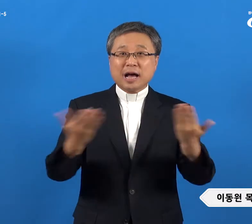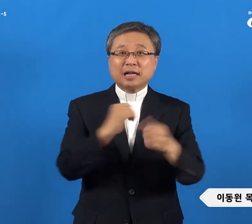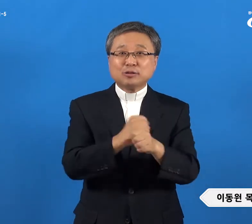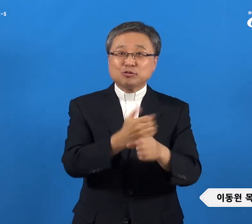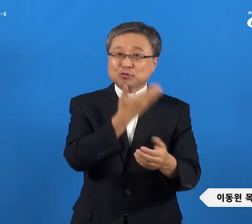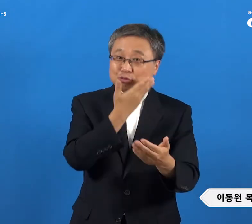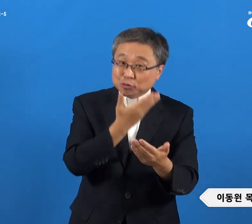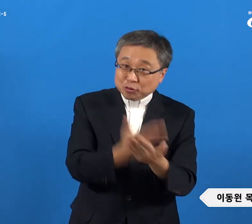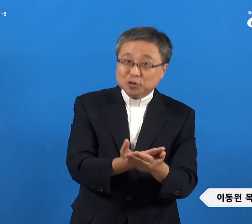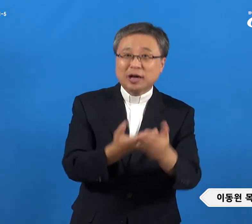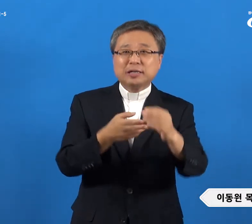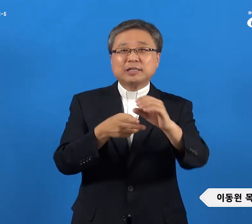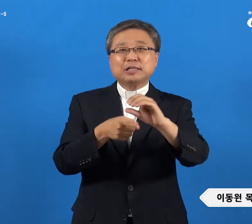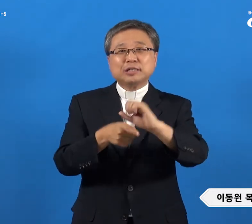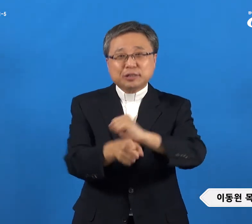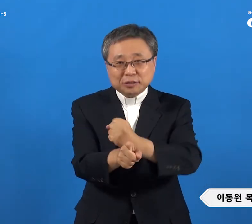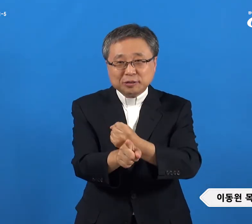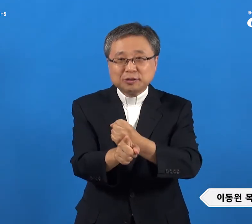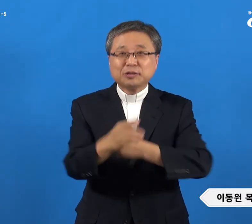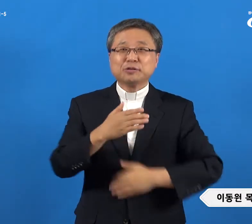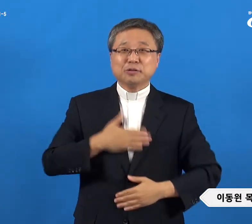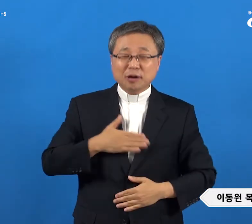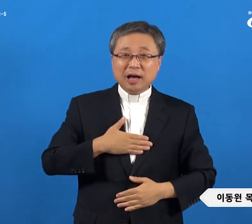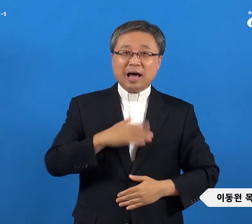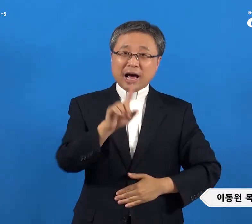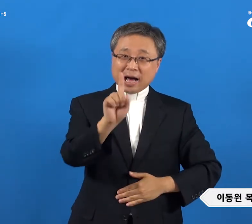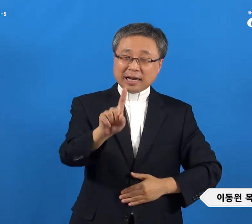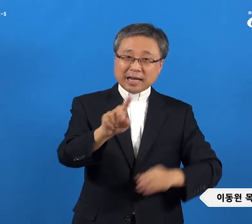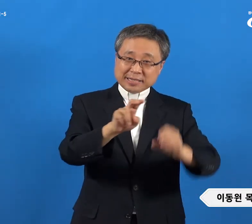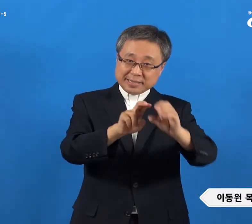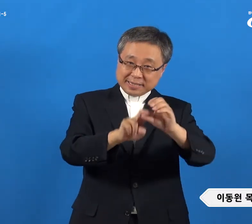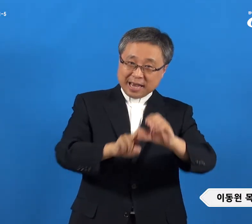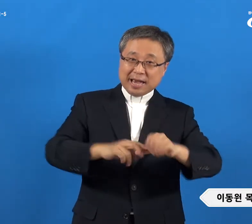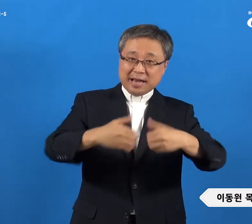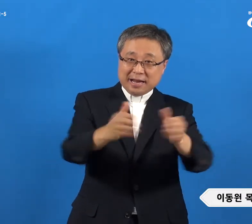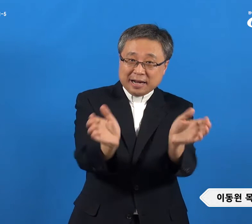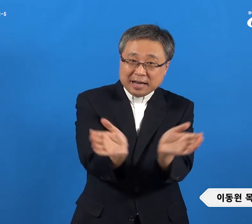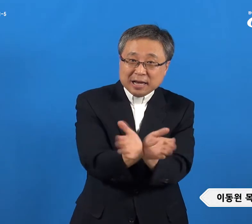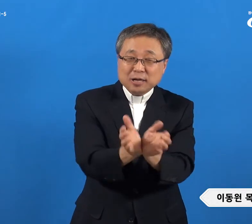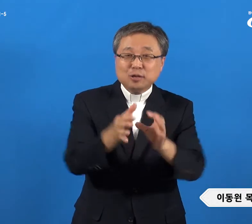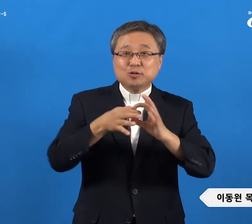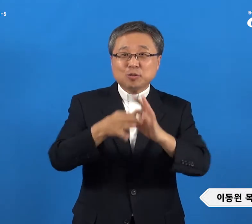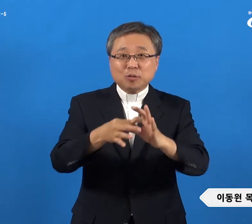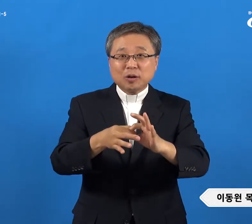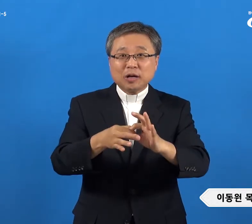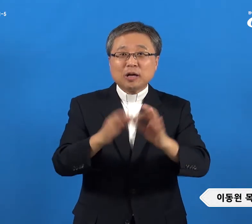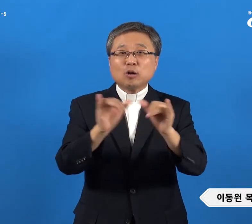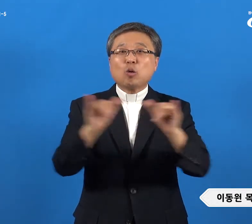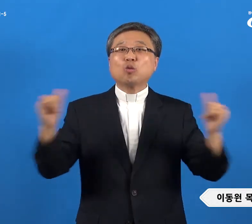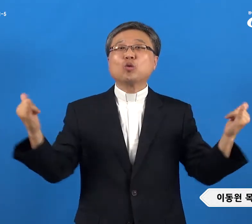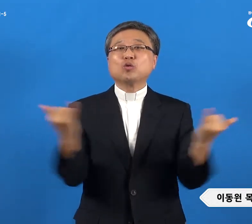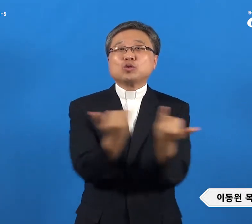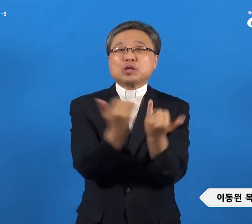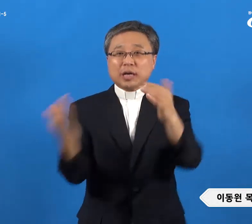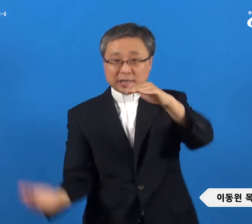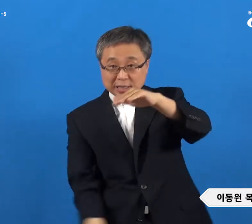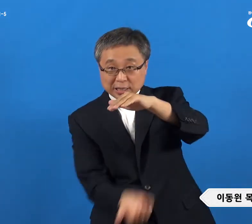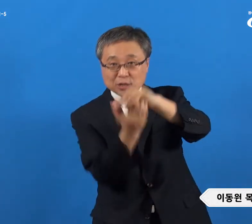이유도 하나의 셀에 속한 각 지체들이 공동체를 이루어 한 공동체를 이루어